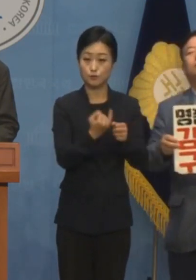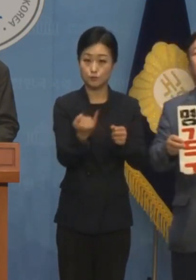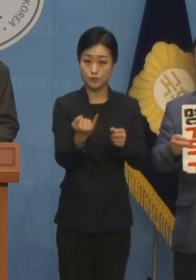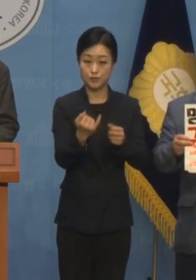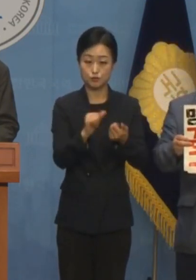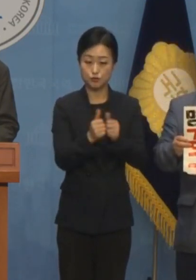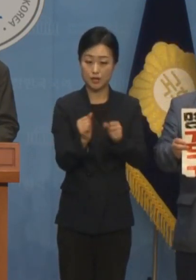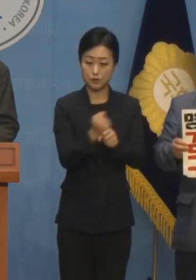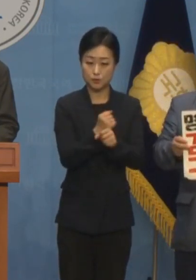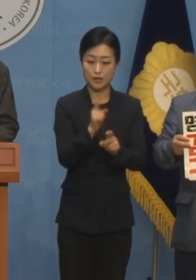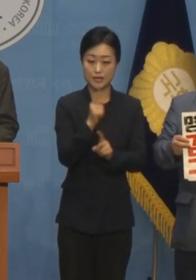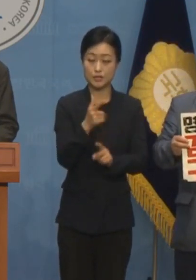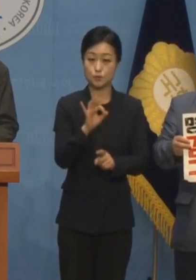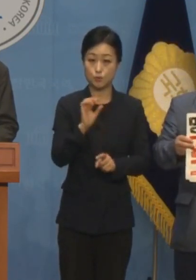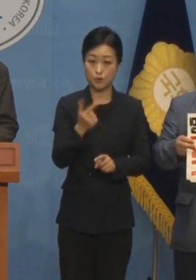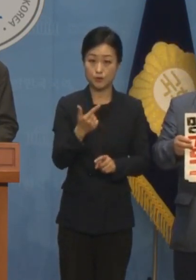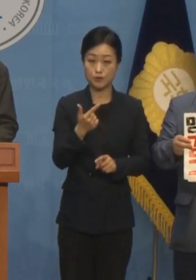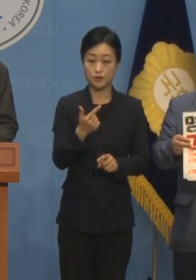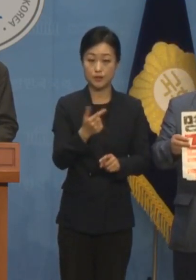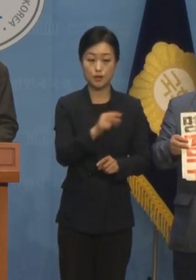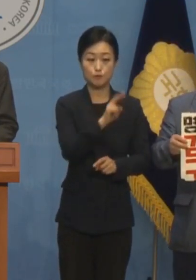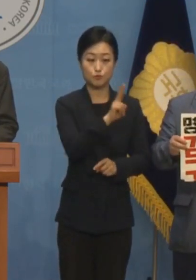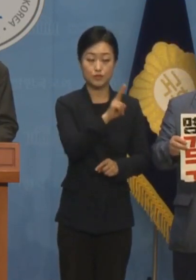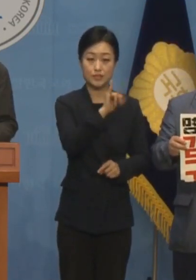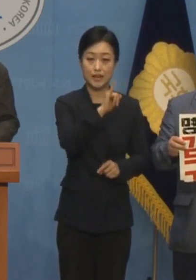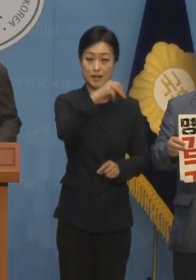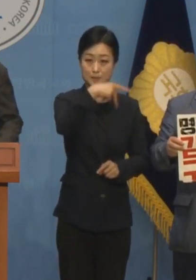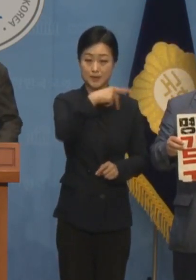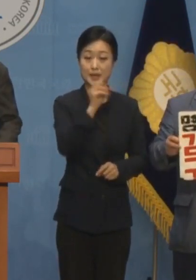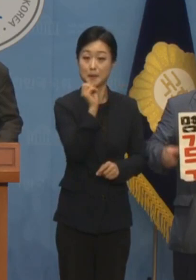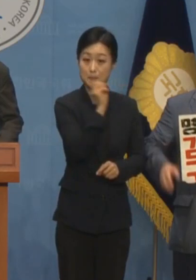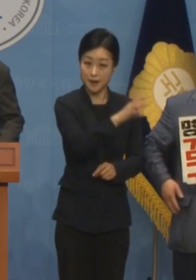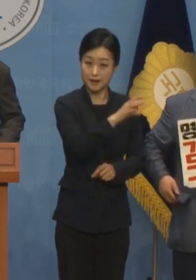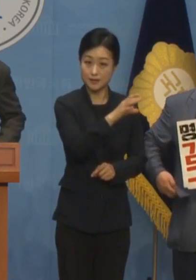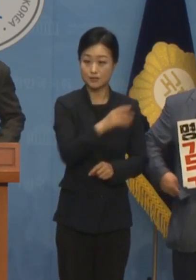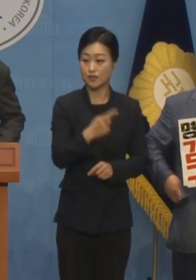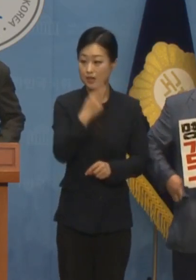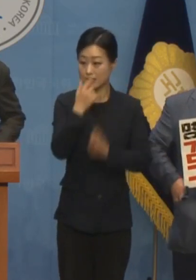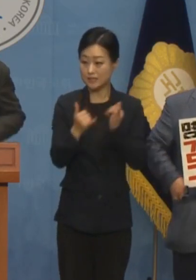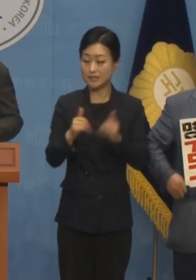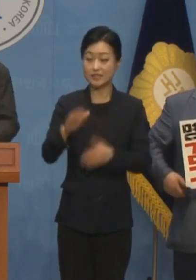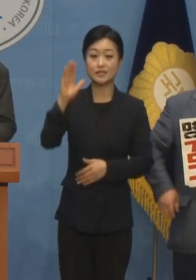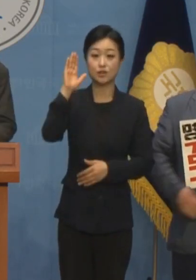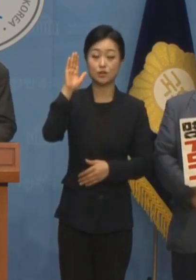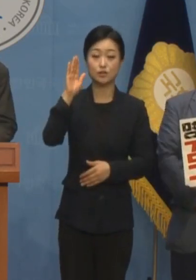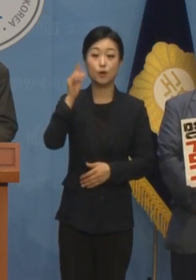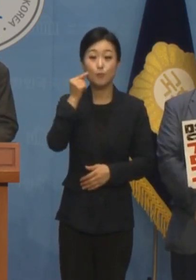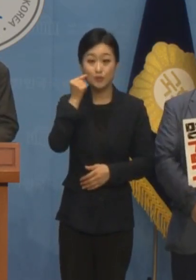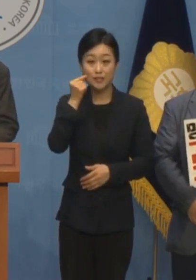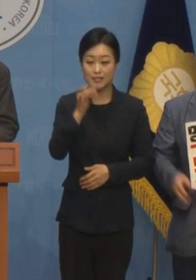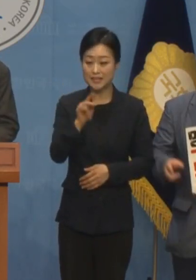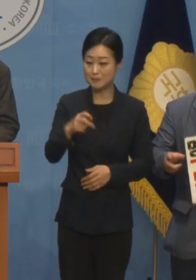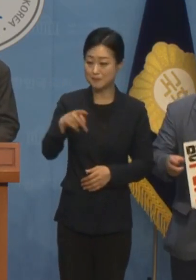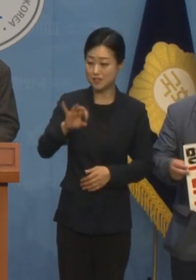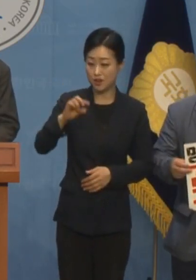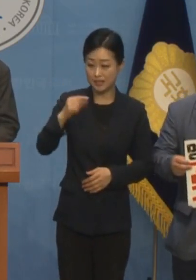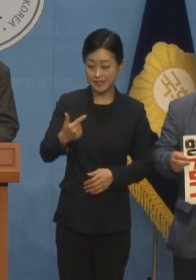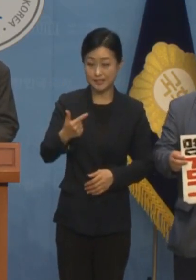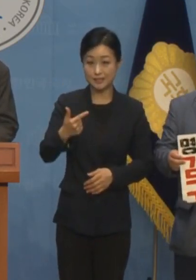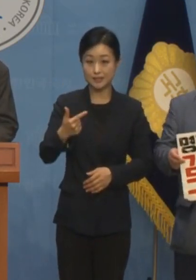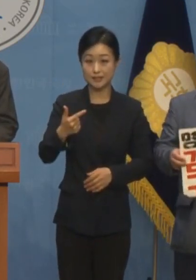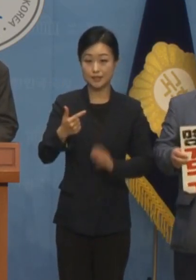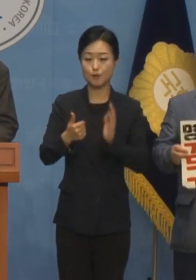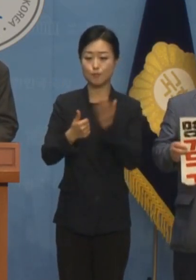이종호는 VIP에게 말해 국회 청문회에서 증인 선소도 제대로 못하는 임성근 같은